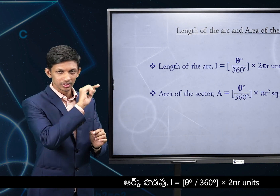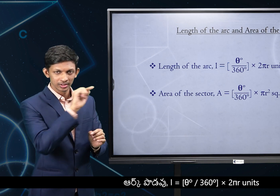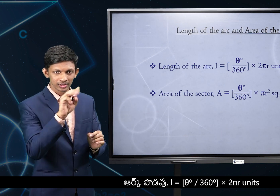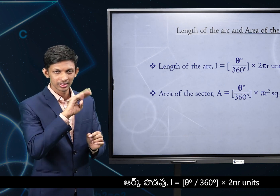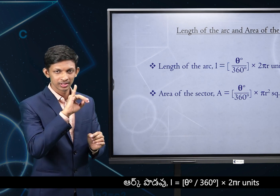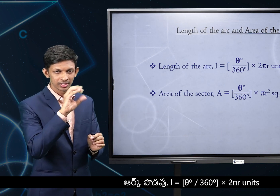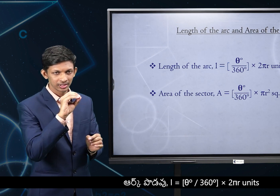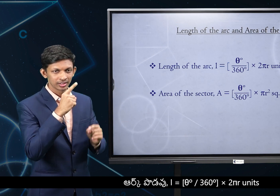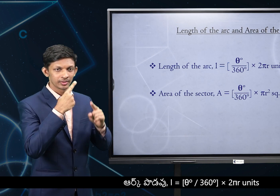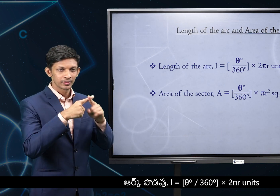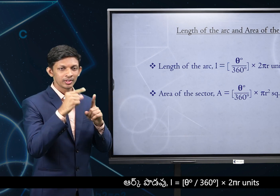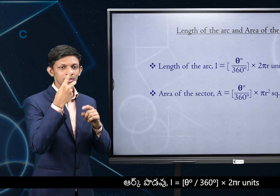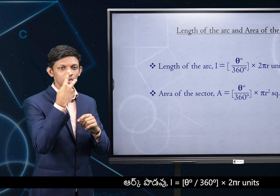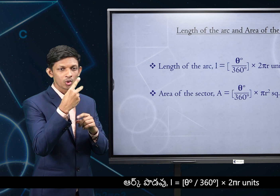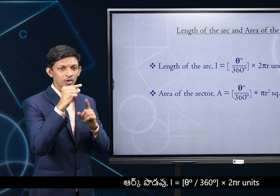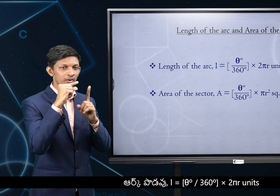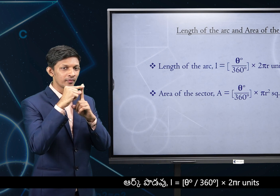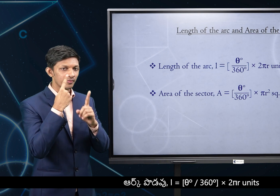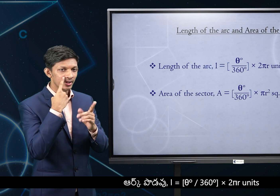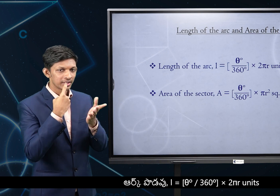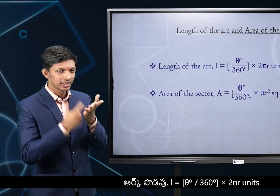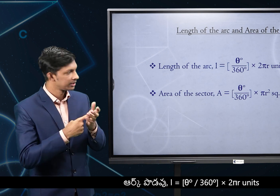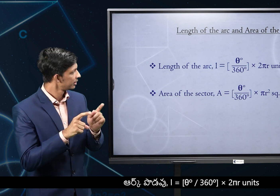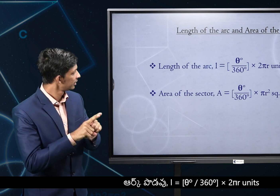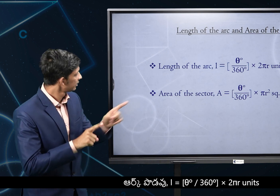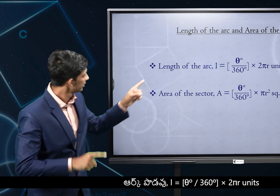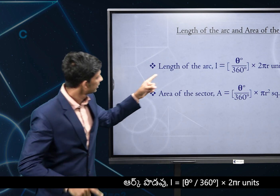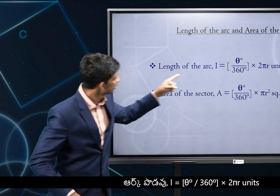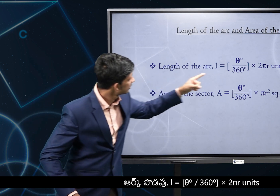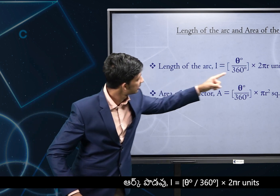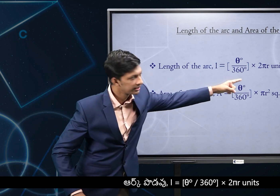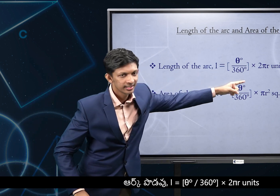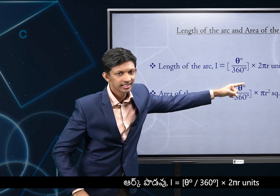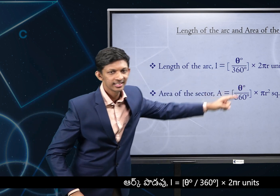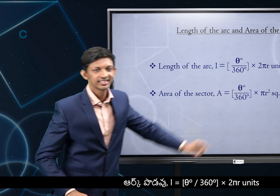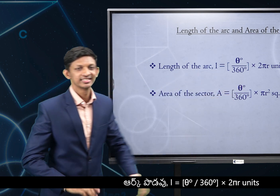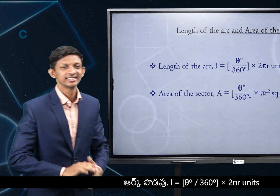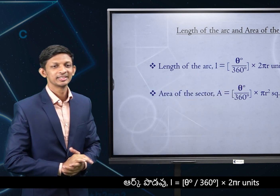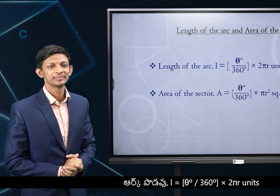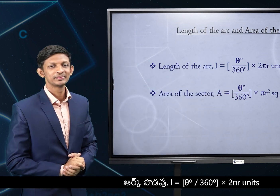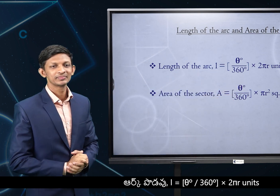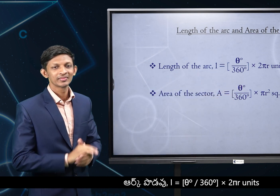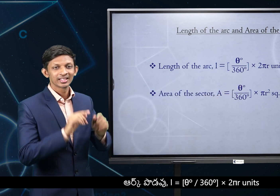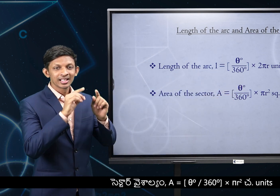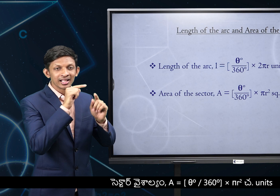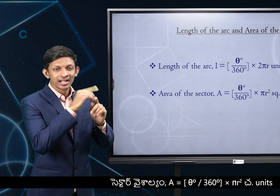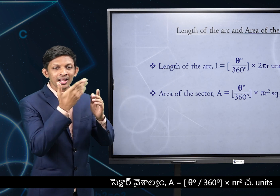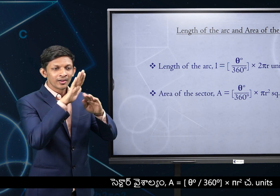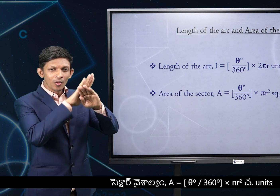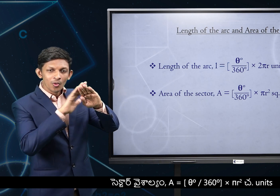ఈక్వల్ టు θ డిగ్రీలు బై 360 డిగ్రీలు ఇంటూ 2πr యూనిట్లు. సెక్టార్